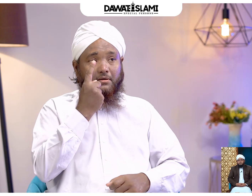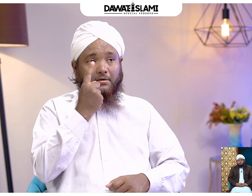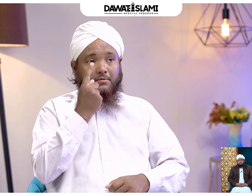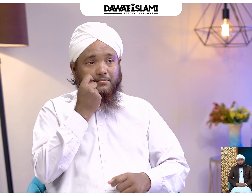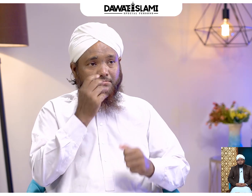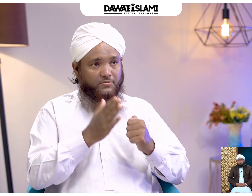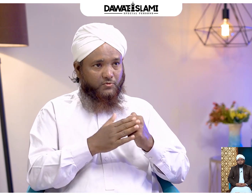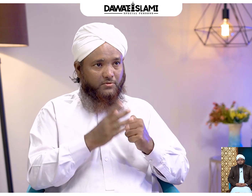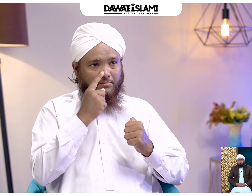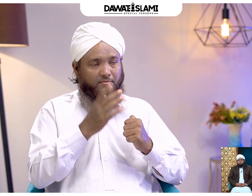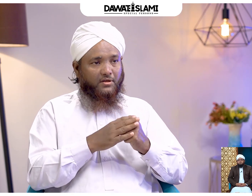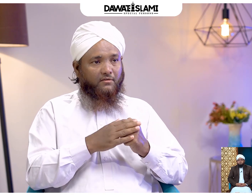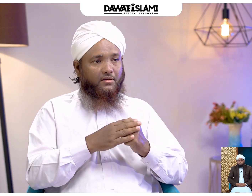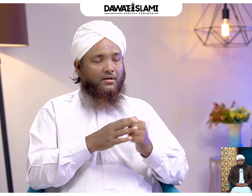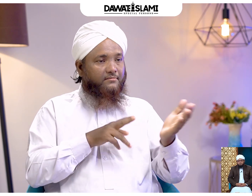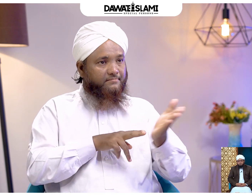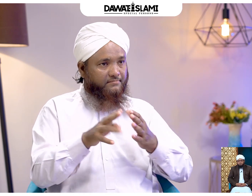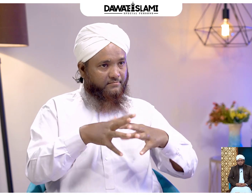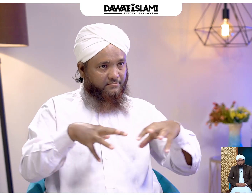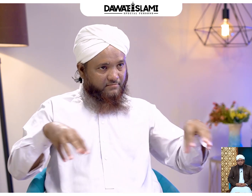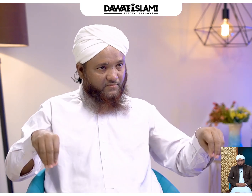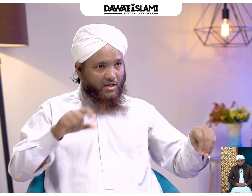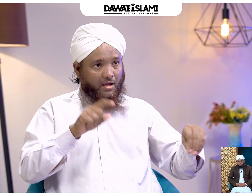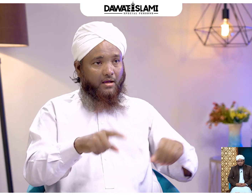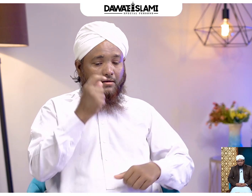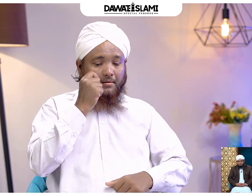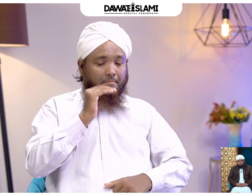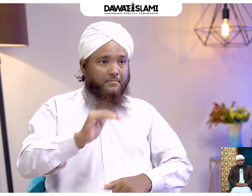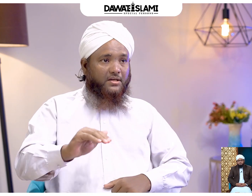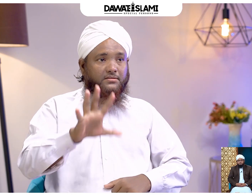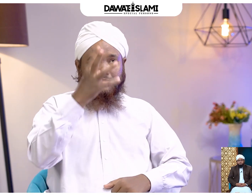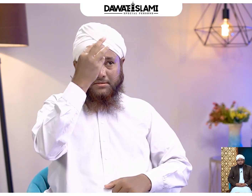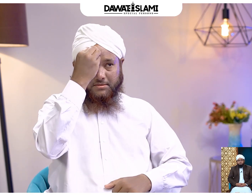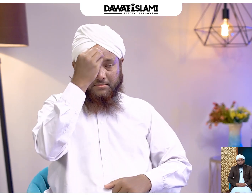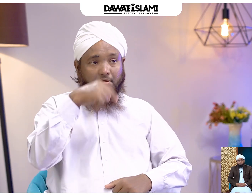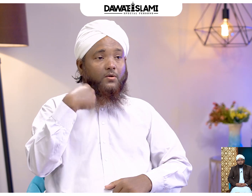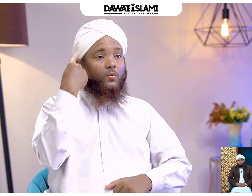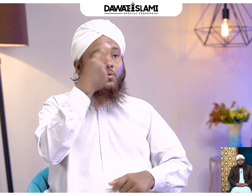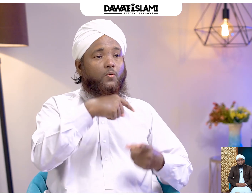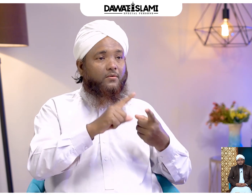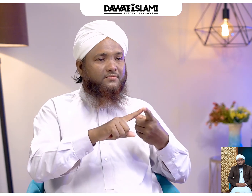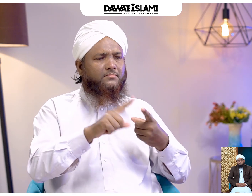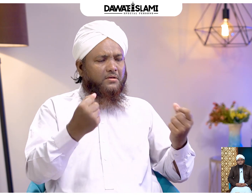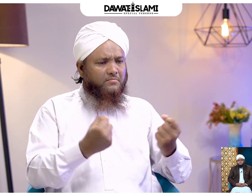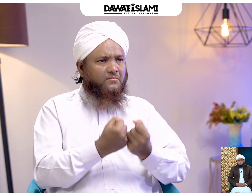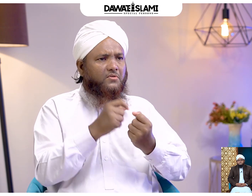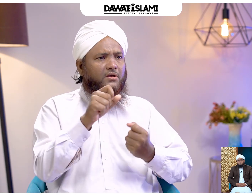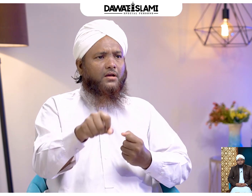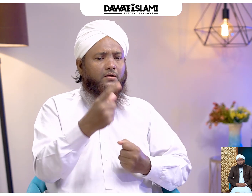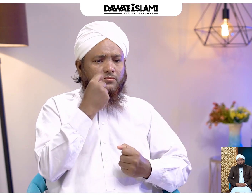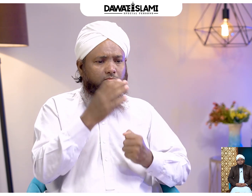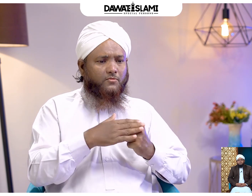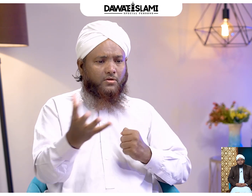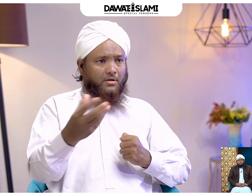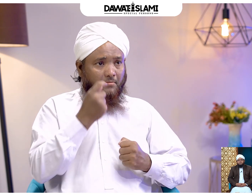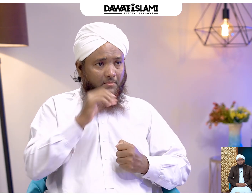अगर शौहर और बीवी के दरमियान तलाक वाक़ हो जाए तब बच्चे की ज़िम्मेदारी ये किस पर आएगी? बाज़ औक़ात झगड़ा भी होता है कि शौहर